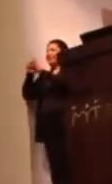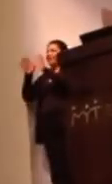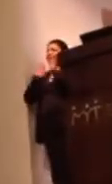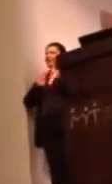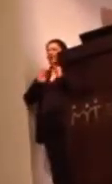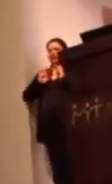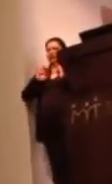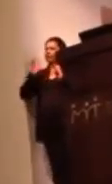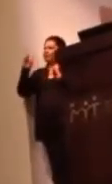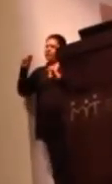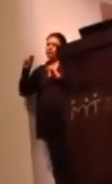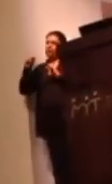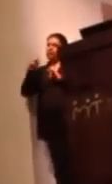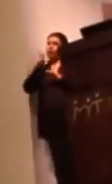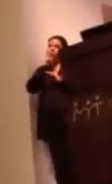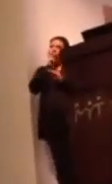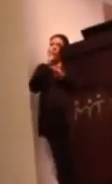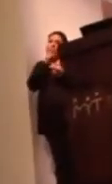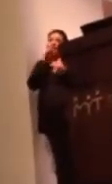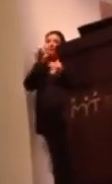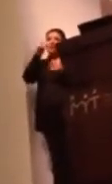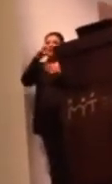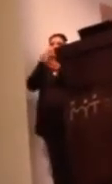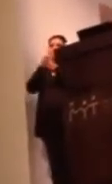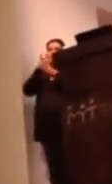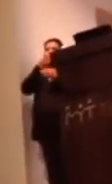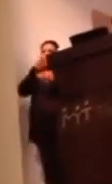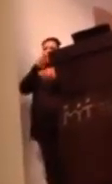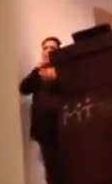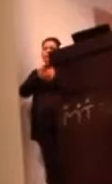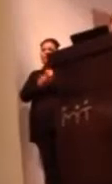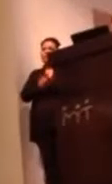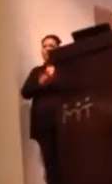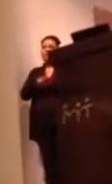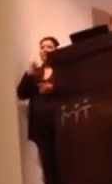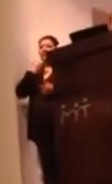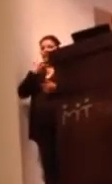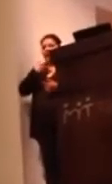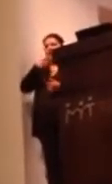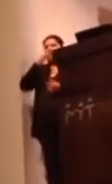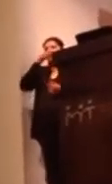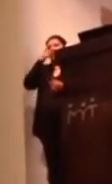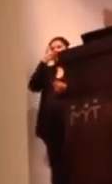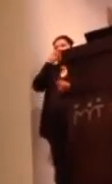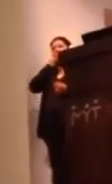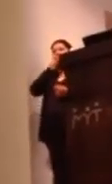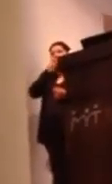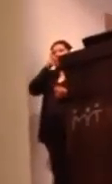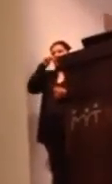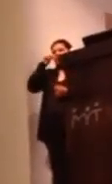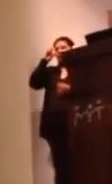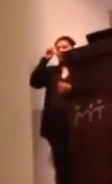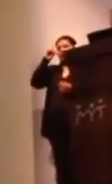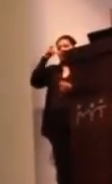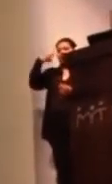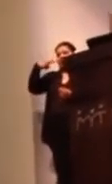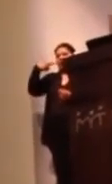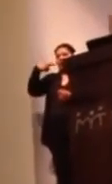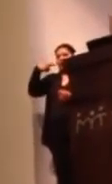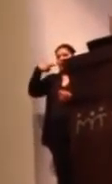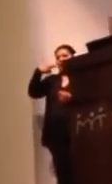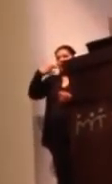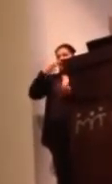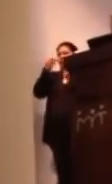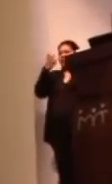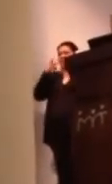puedes hacer tu vida como papá a gusto. El tener un niño con TDAH es un gran reto. Y